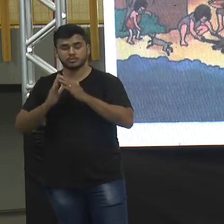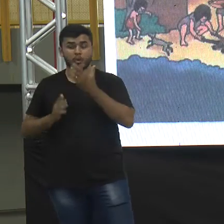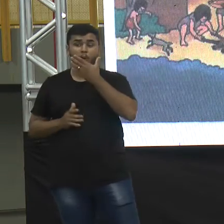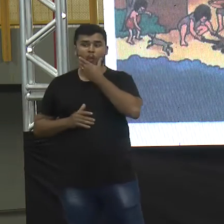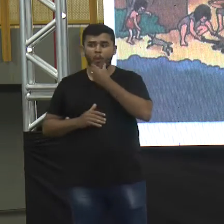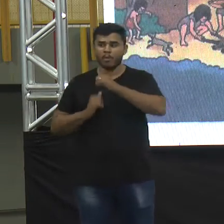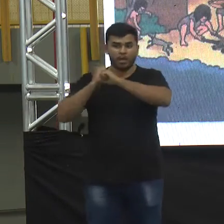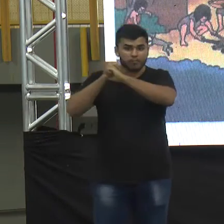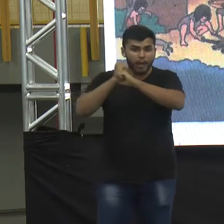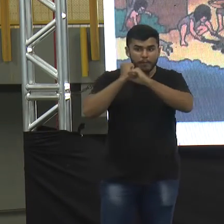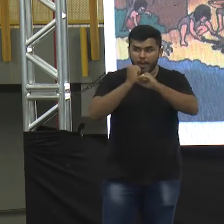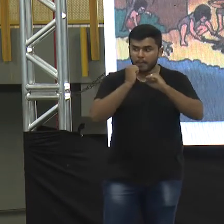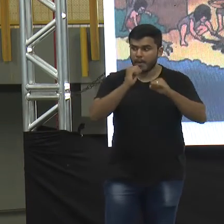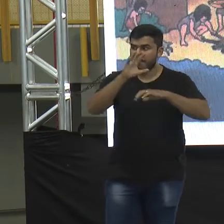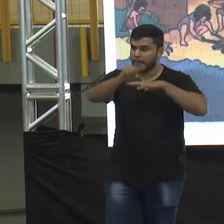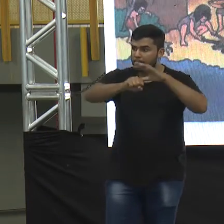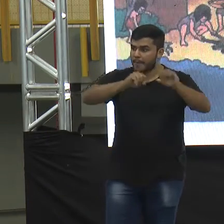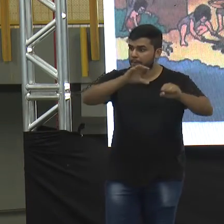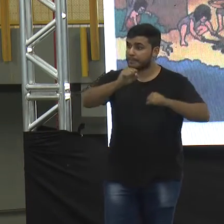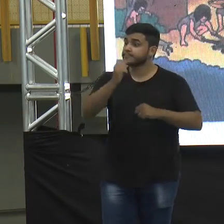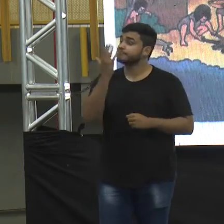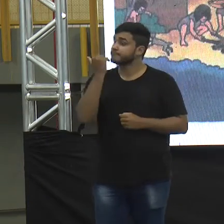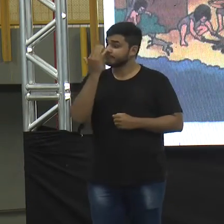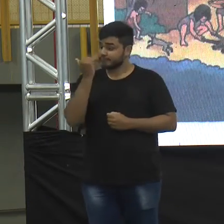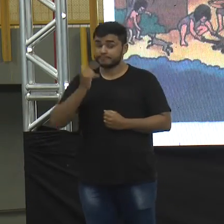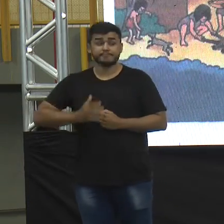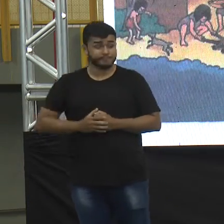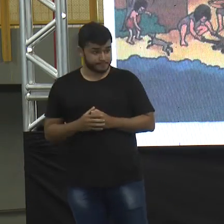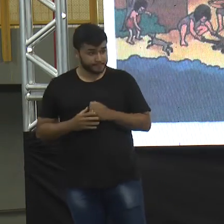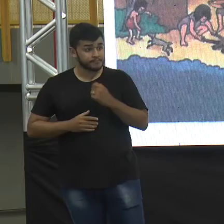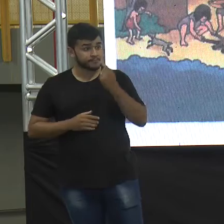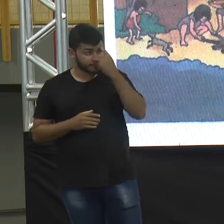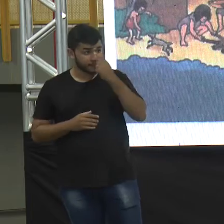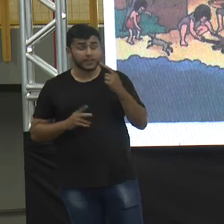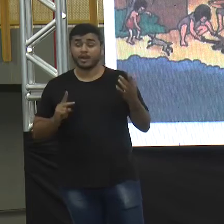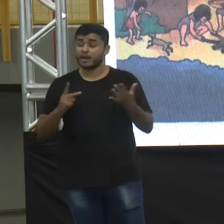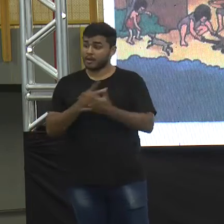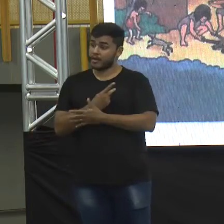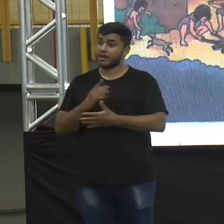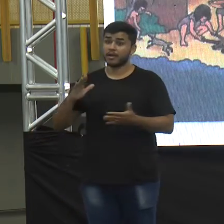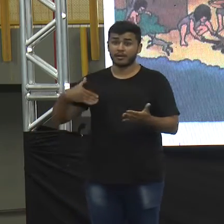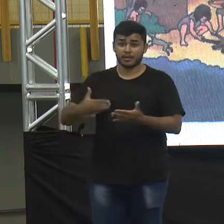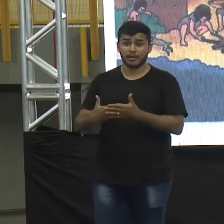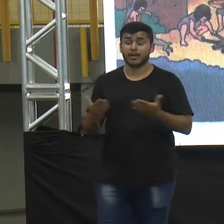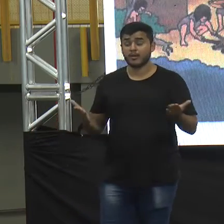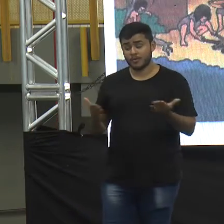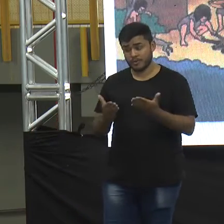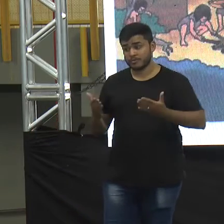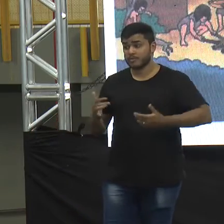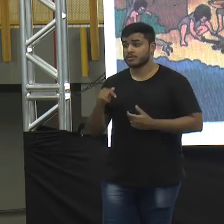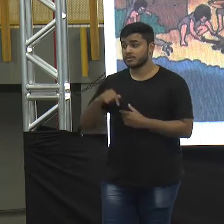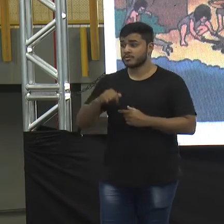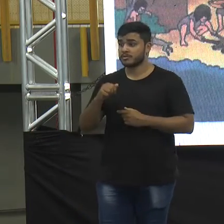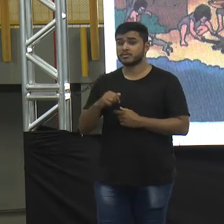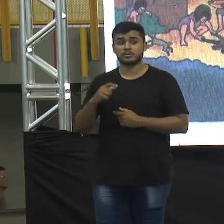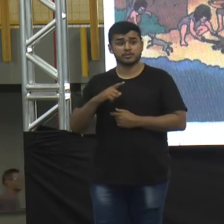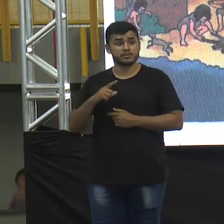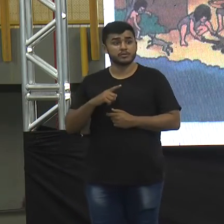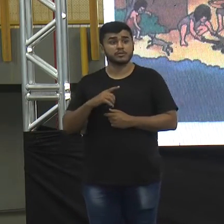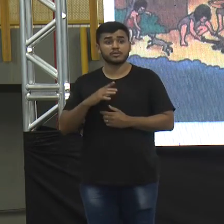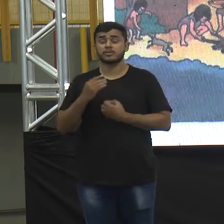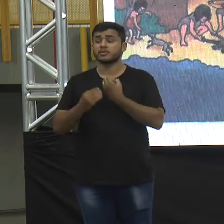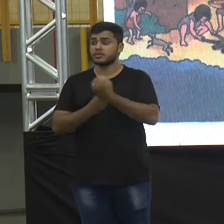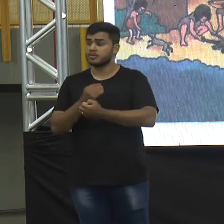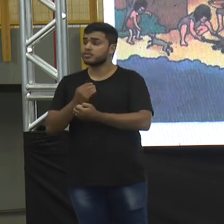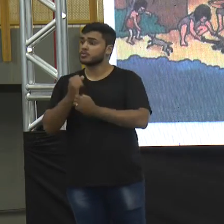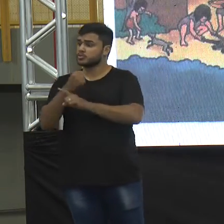saía para conseguir o alimento, para conseguir a caça. Ainda é assim em boa parte das sociedades tidas como